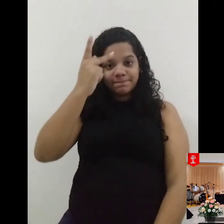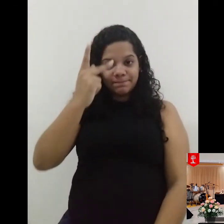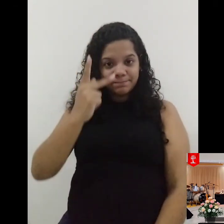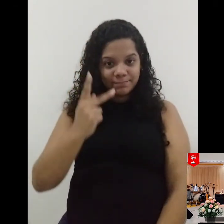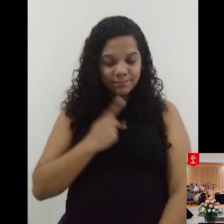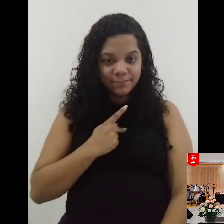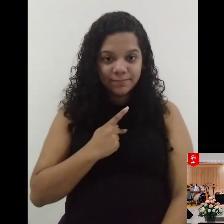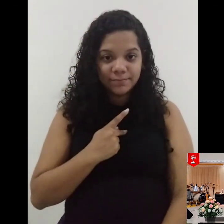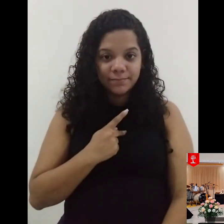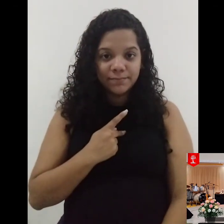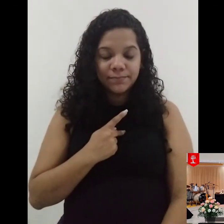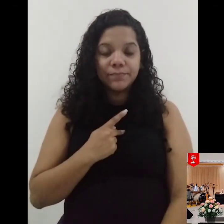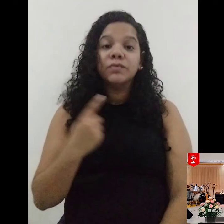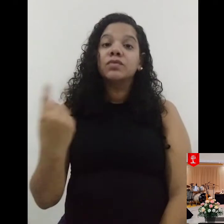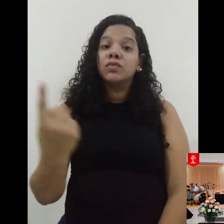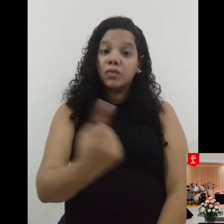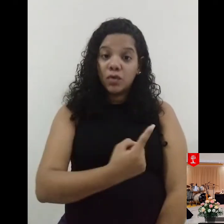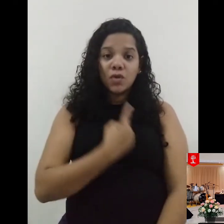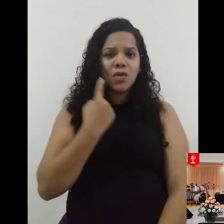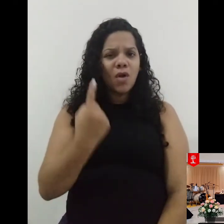parábola pensando em você,